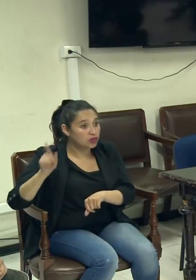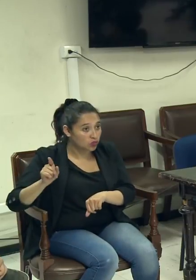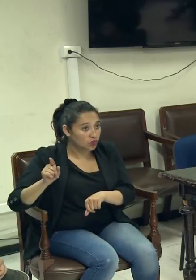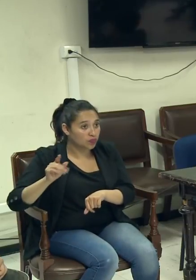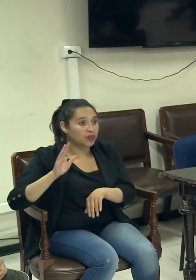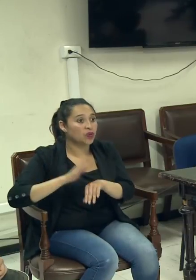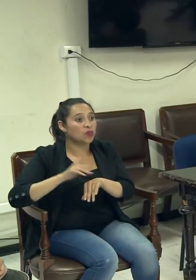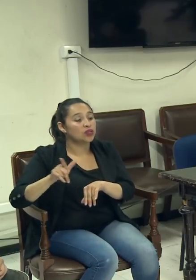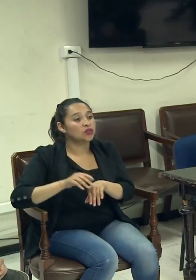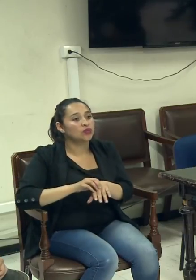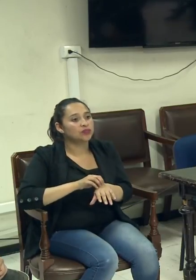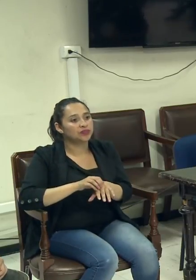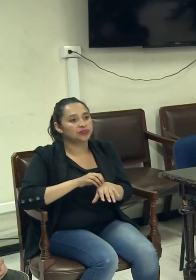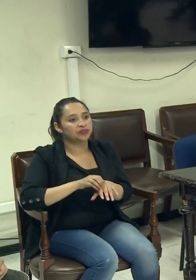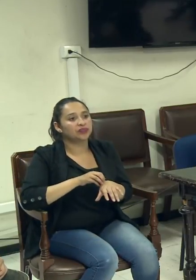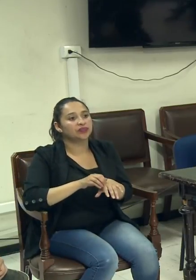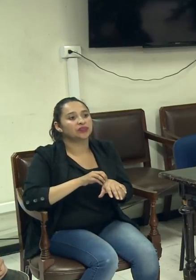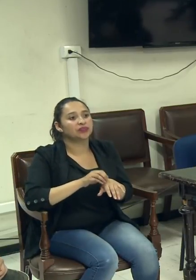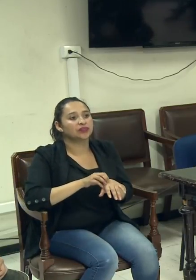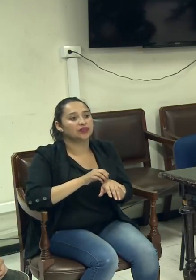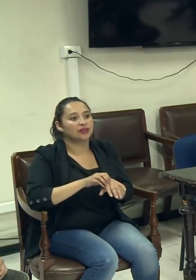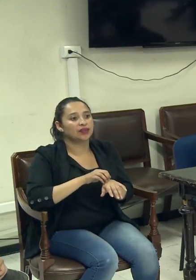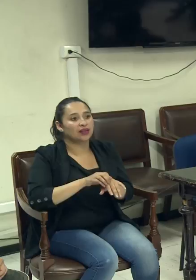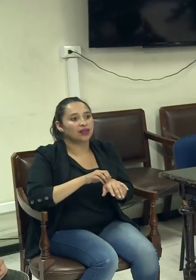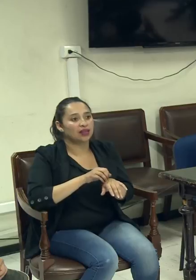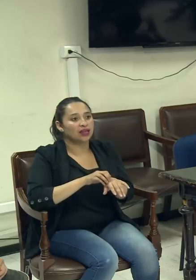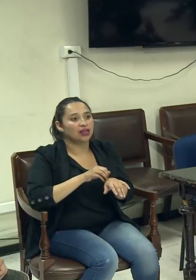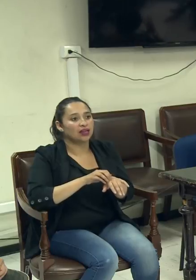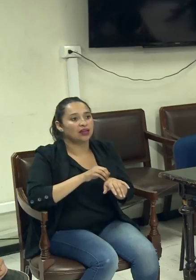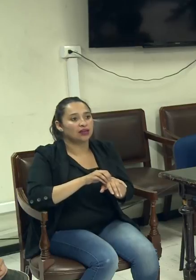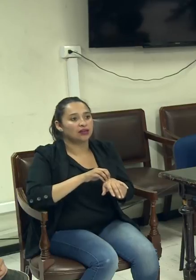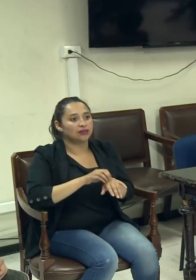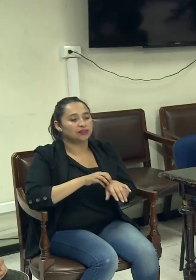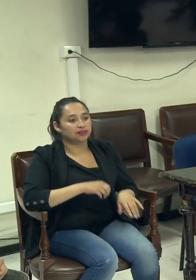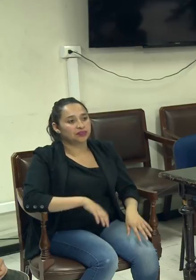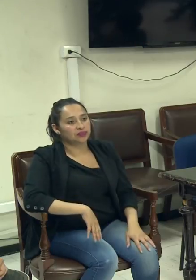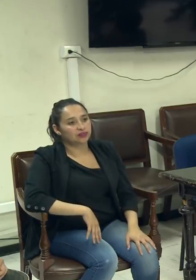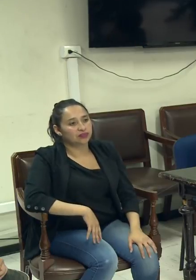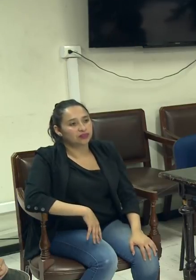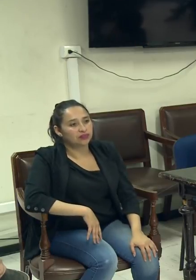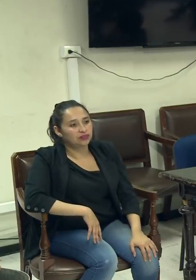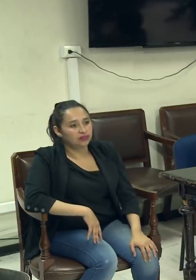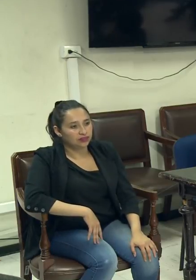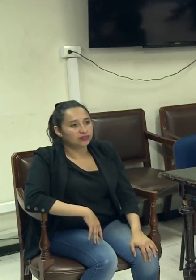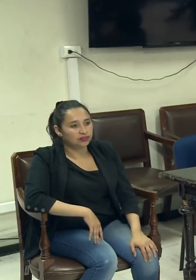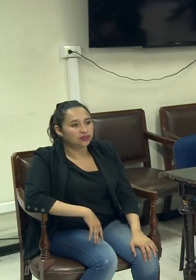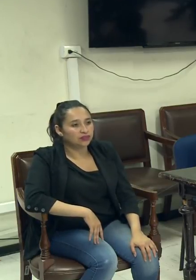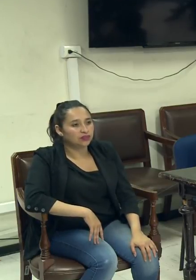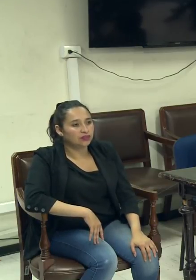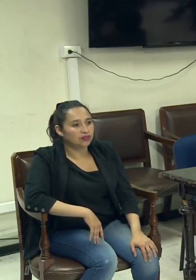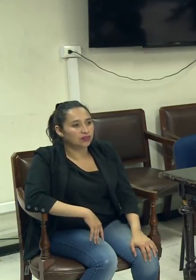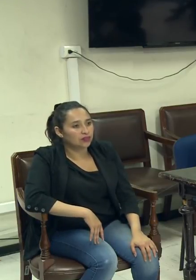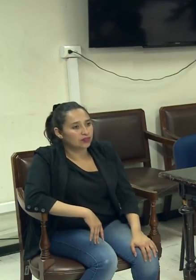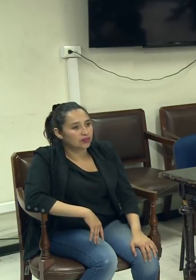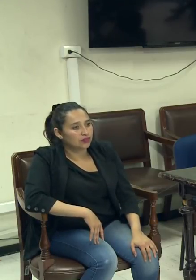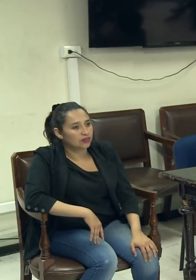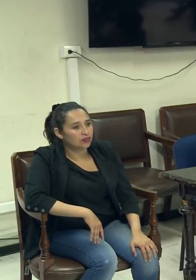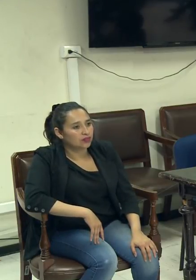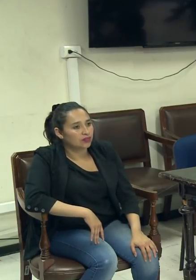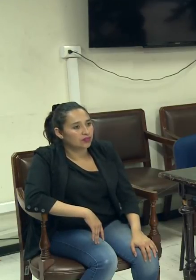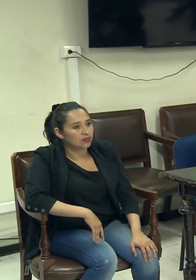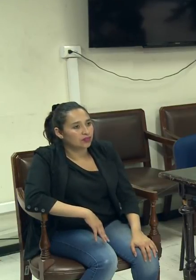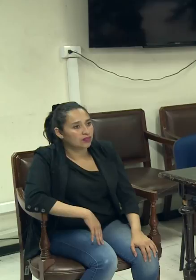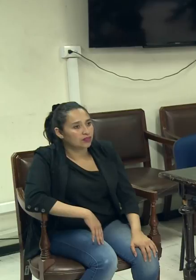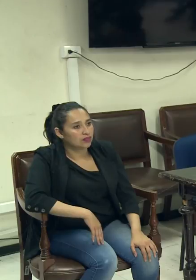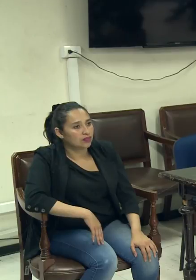de él, es una cosa perversa ahí, de las aliadas del patriarcado, ¿no? Su esposa,